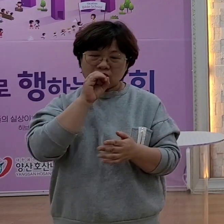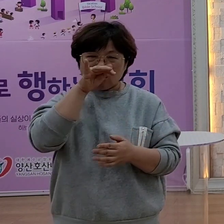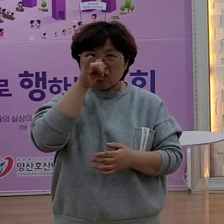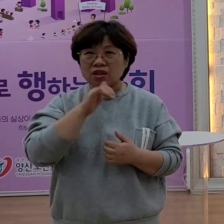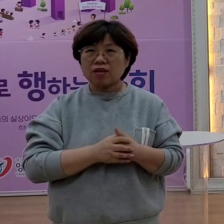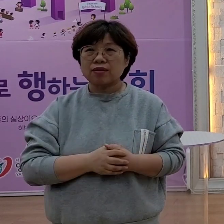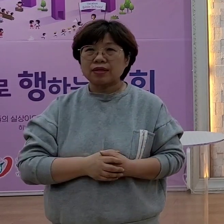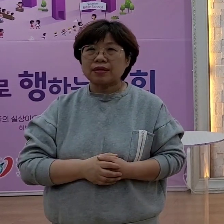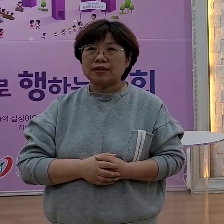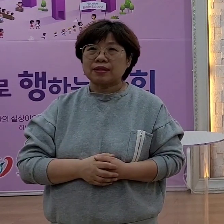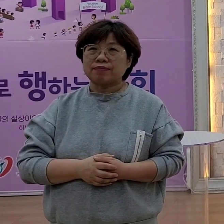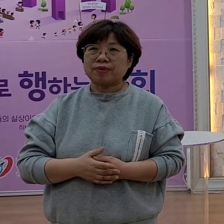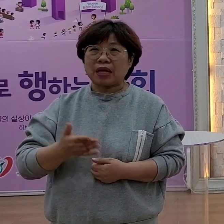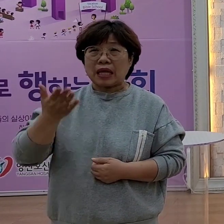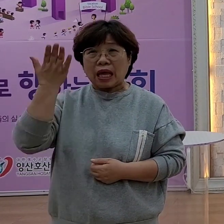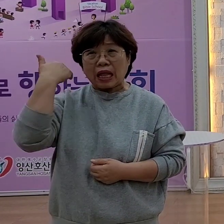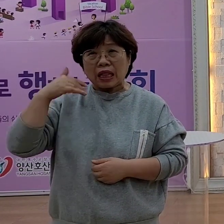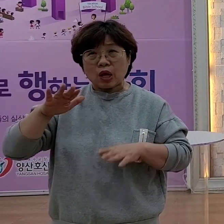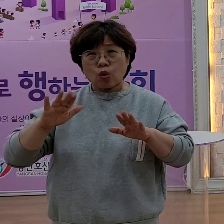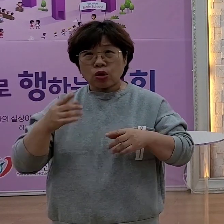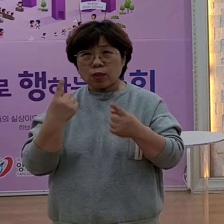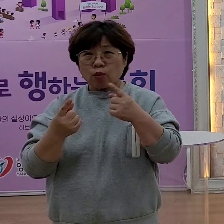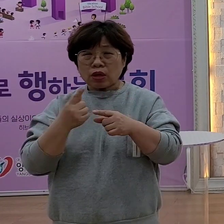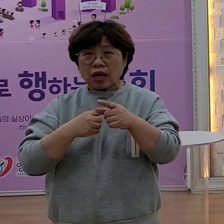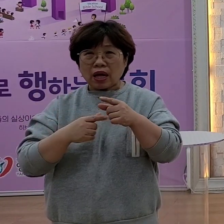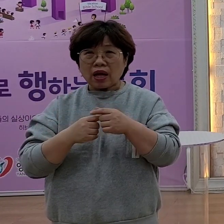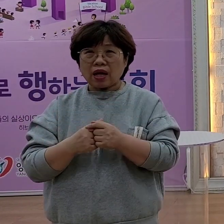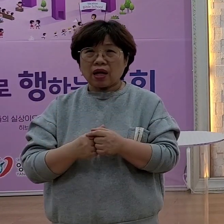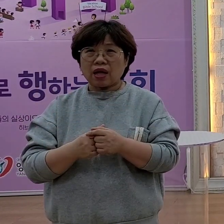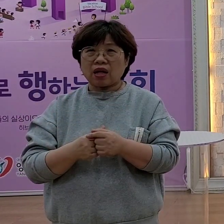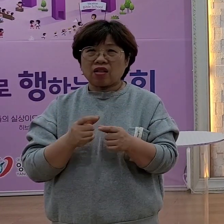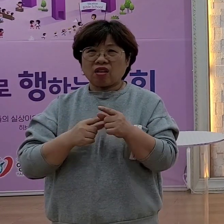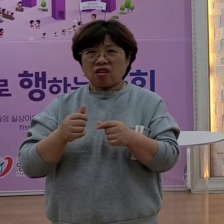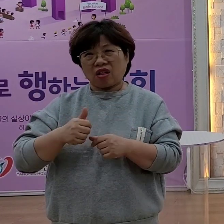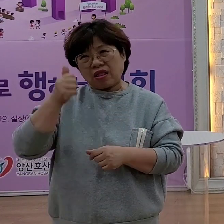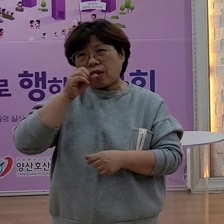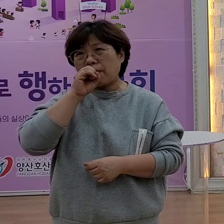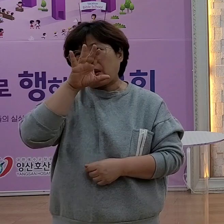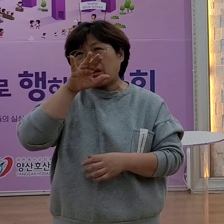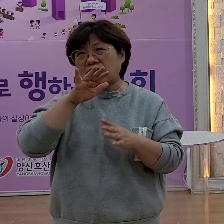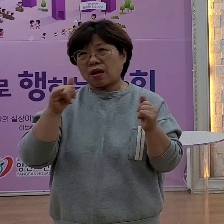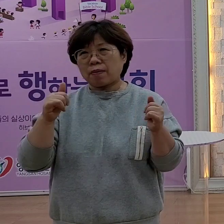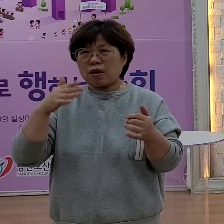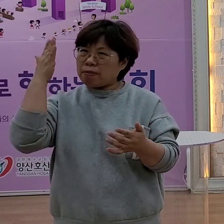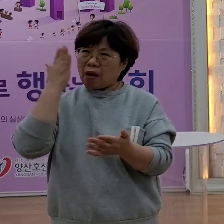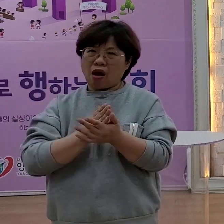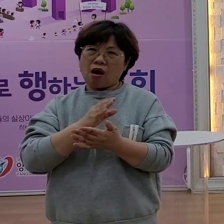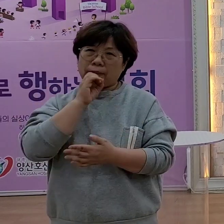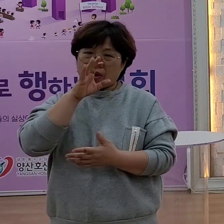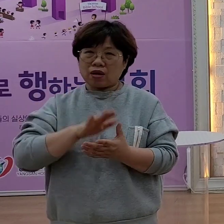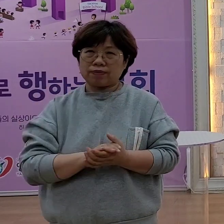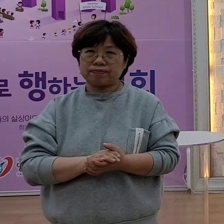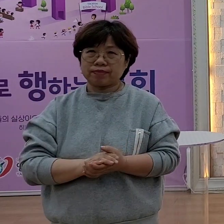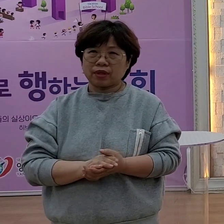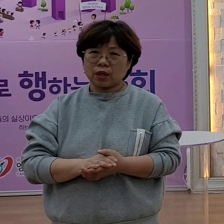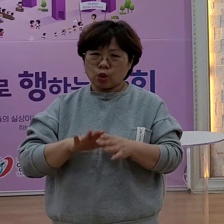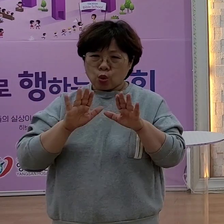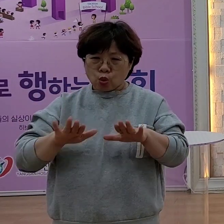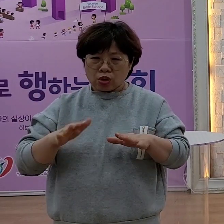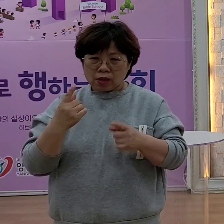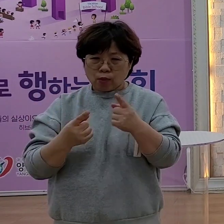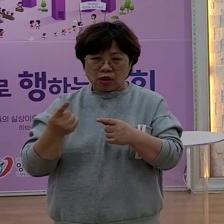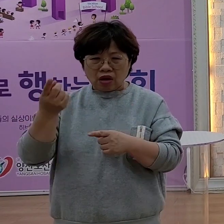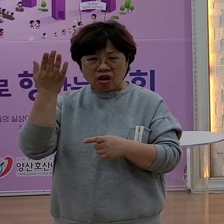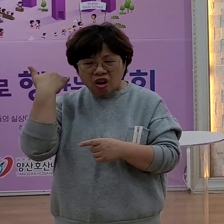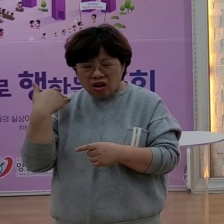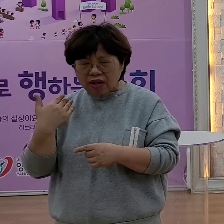보니까 이렇게 말해서 옛날이 오늘보다 나은 것이 없지냐 하지 말라는 거예요. 그러니까 오늘보다 옛날이 낫다.